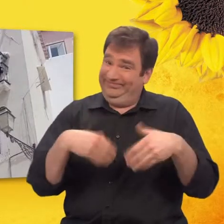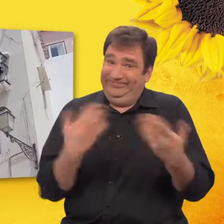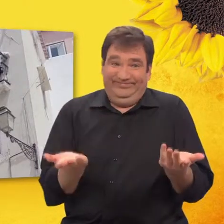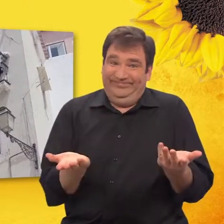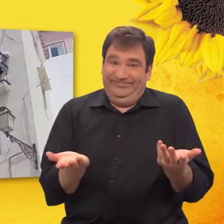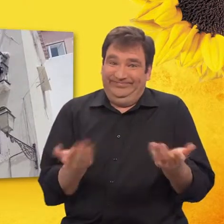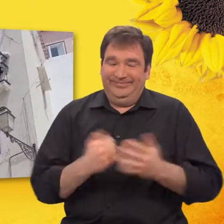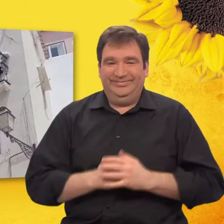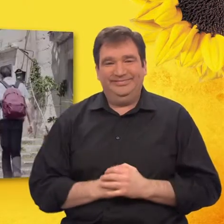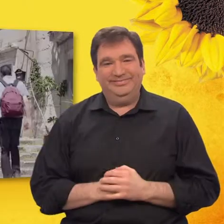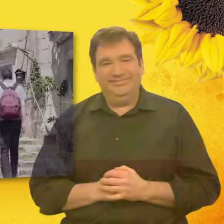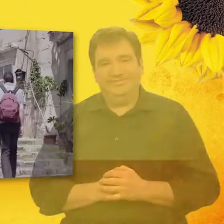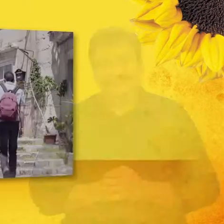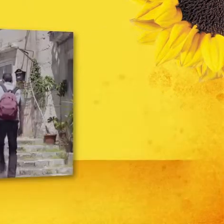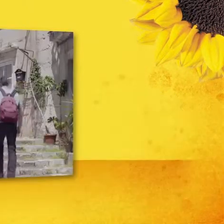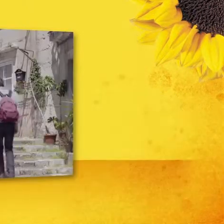now, nothing changed.